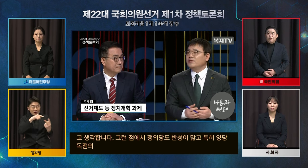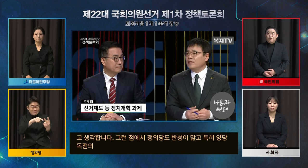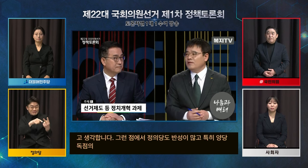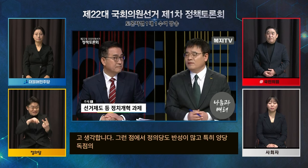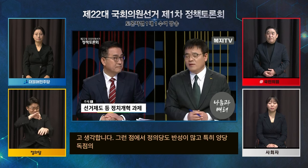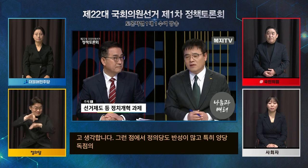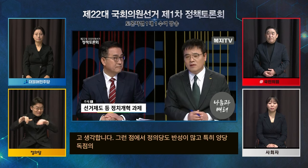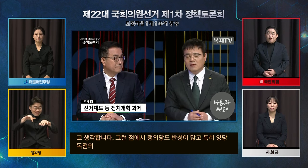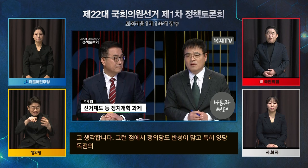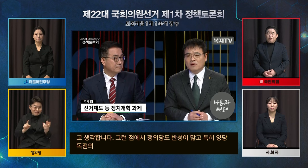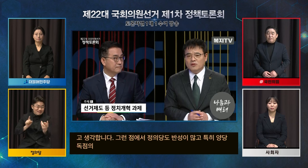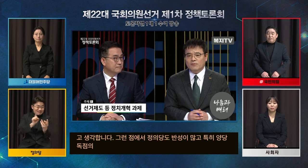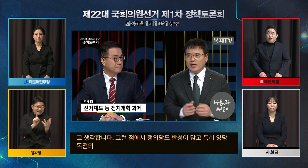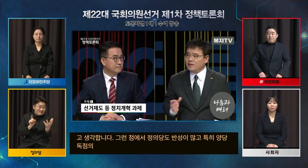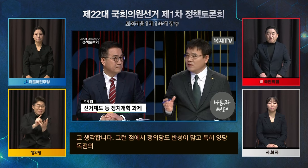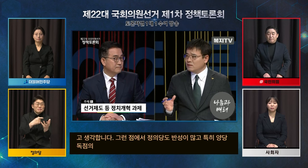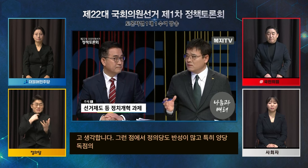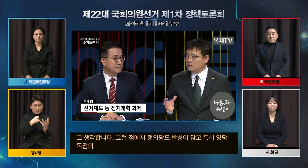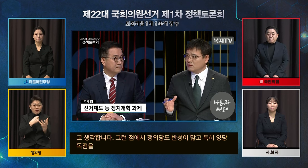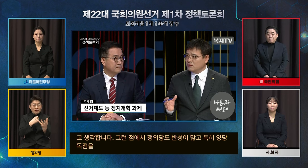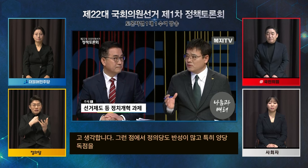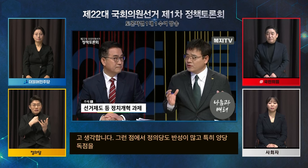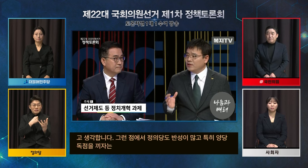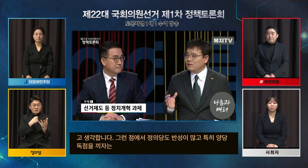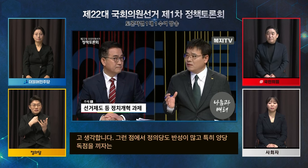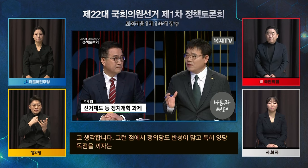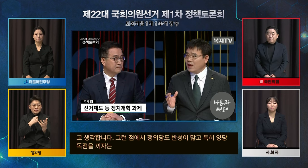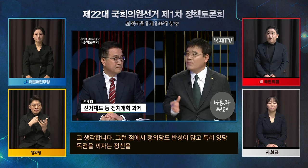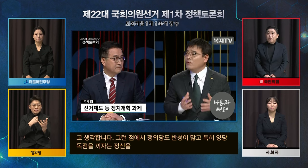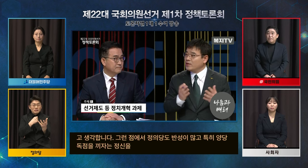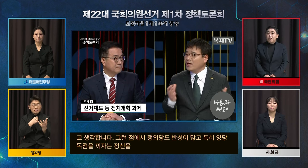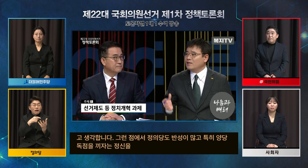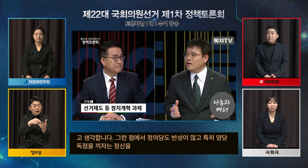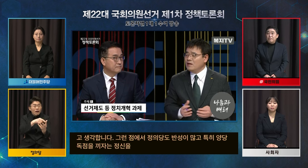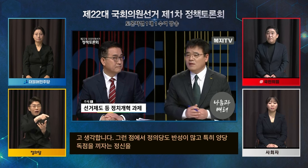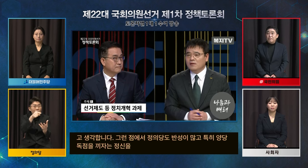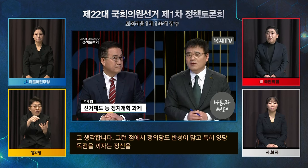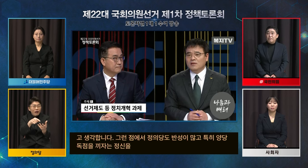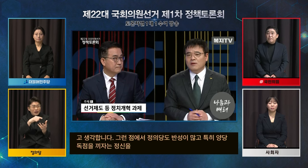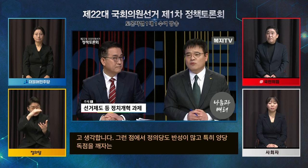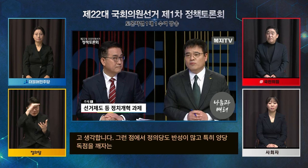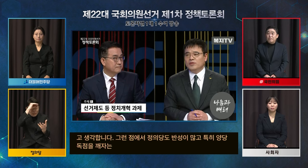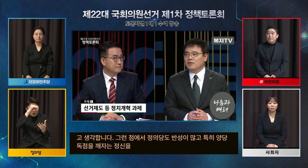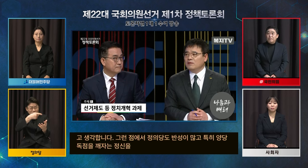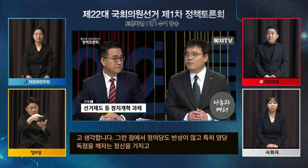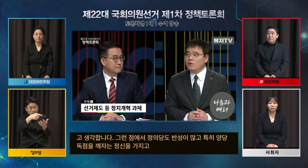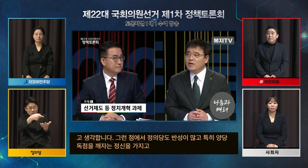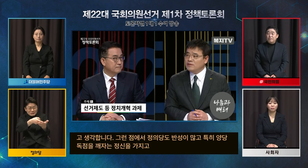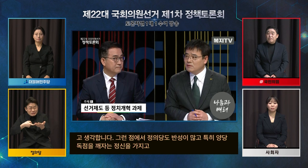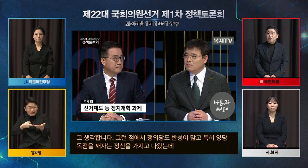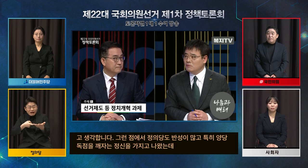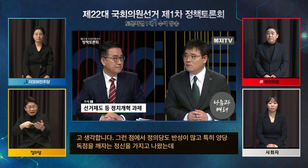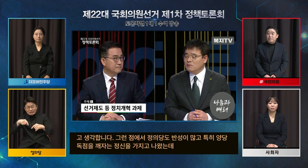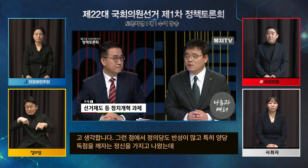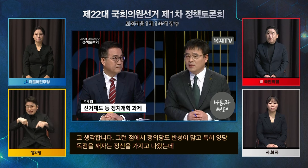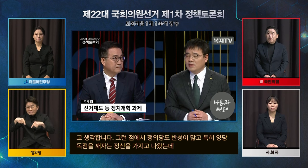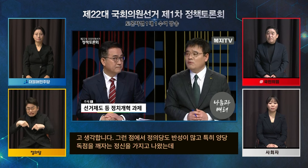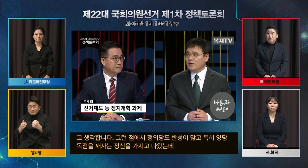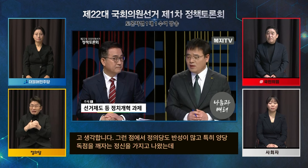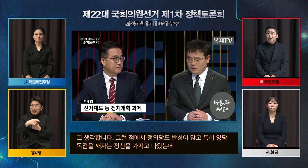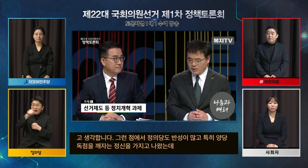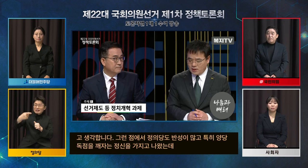정책을 갖고 등장을 했는데 어쩌면 양당 정치에 닮아버린 게 아닌가 이렇게 아마 국민들이 평가하신 것도